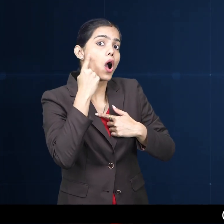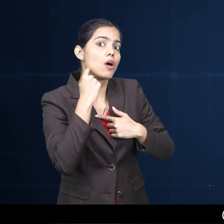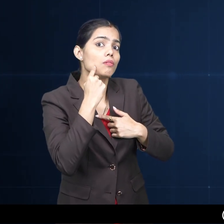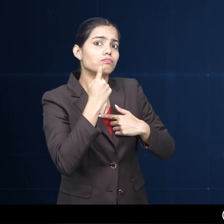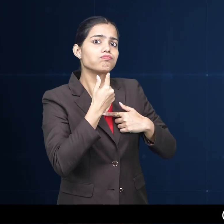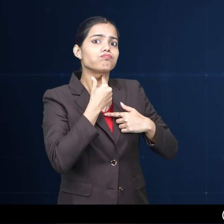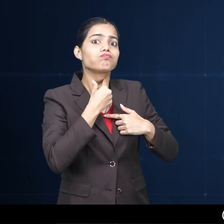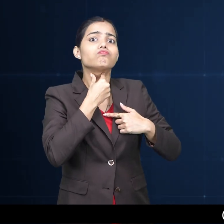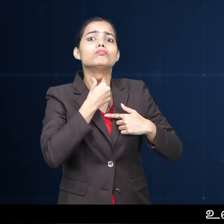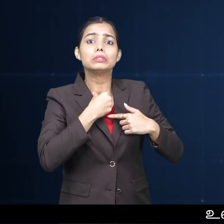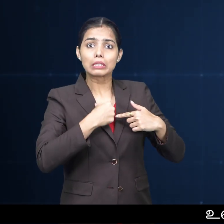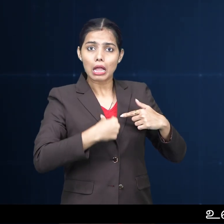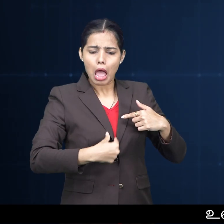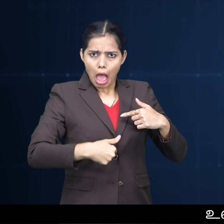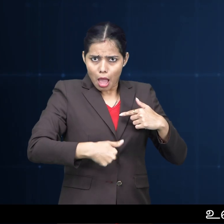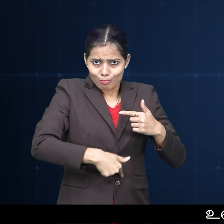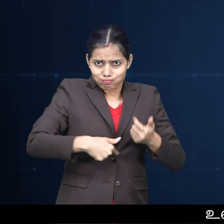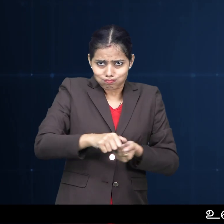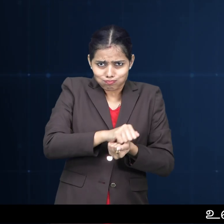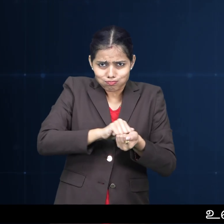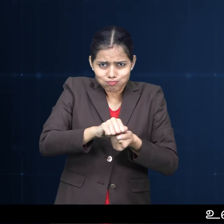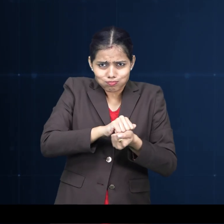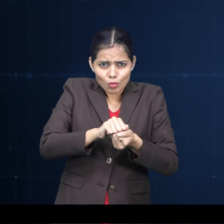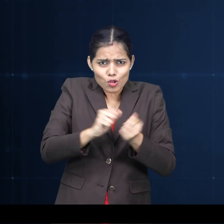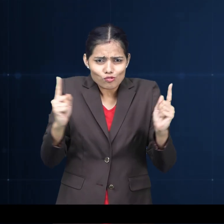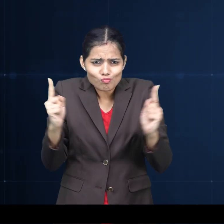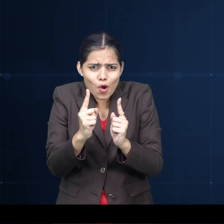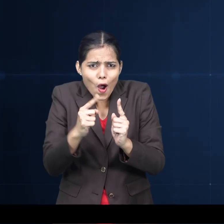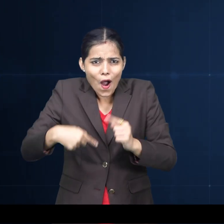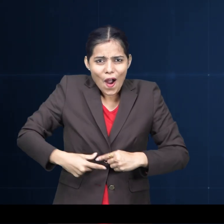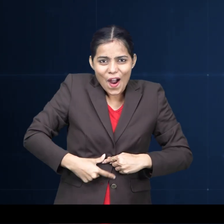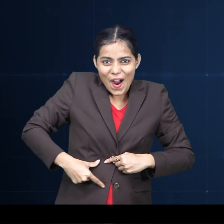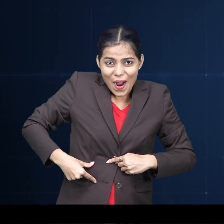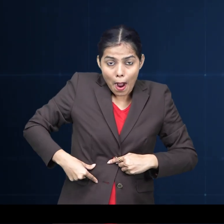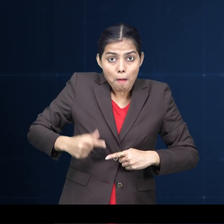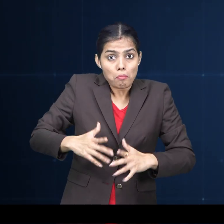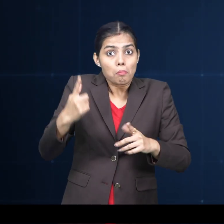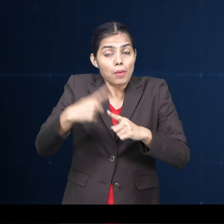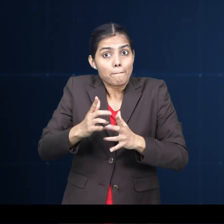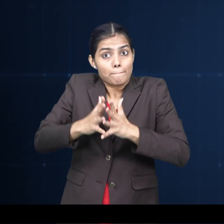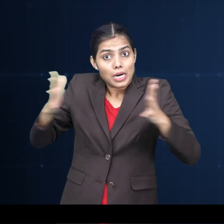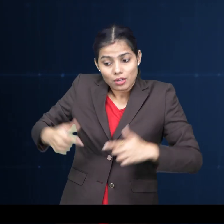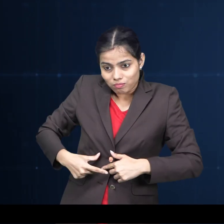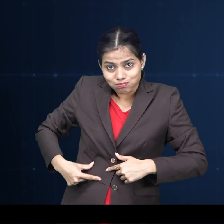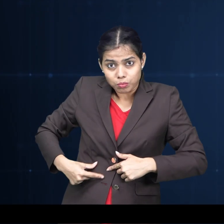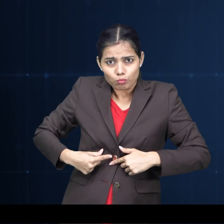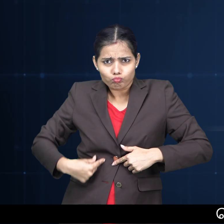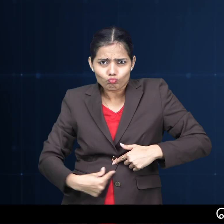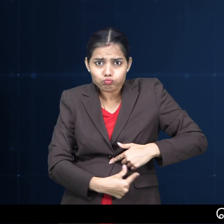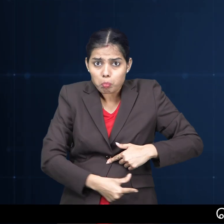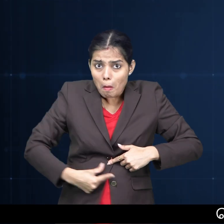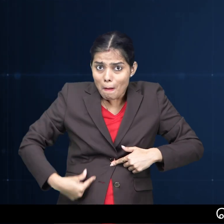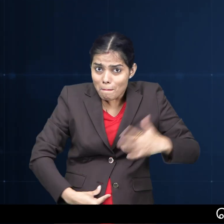உணவு குழாய், தொடர்குறி, வயிறு, தொடர்குறி, சிறுகுடல், தொடர்குறி,